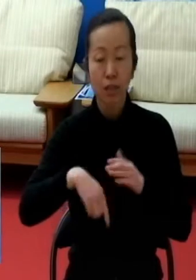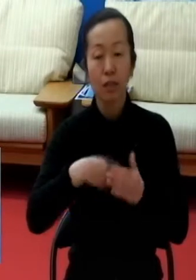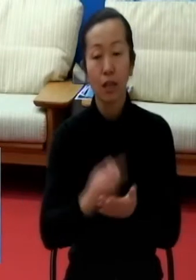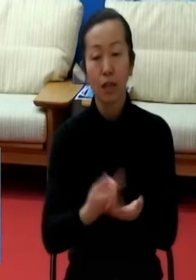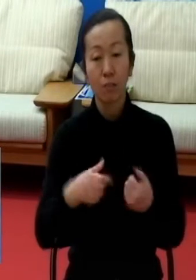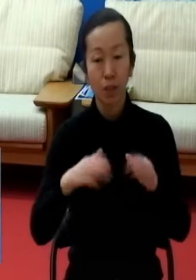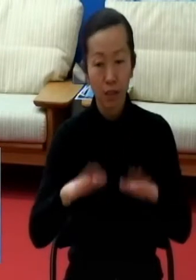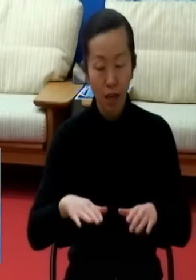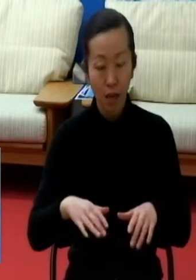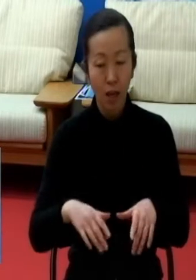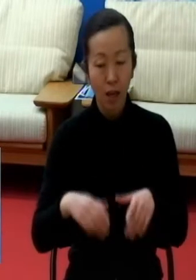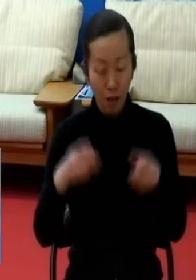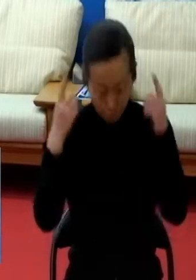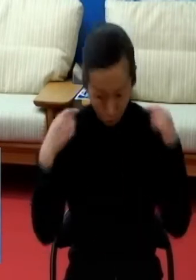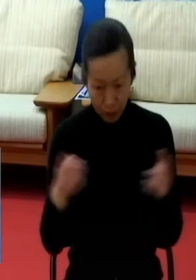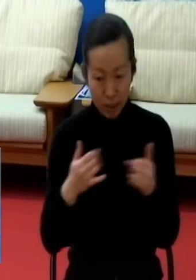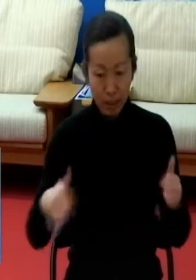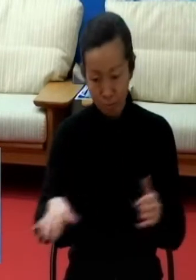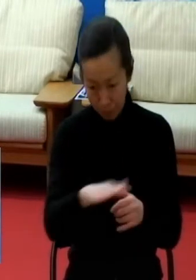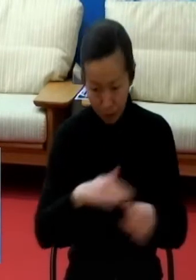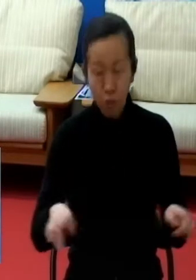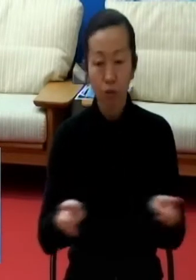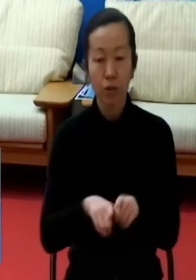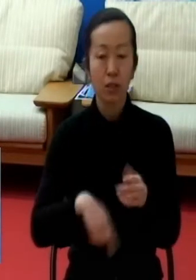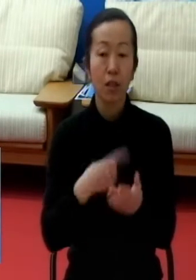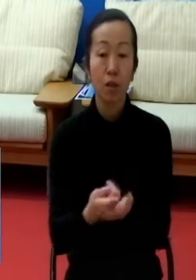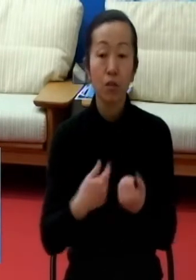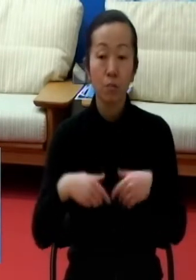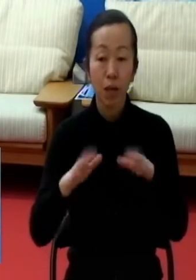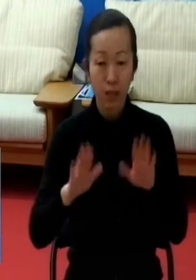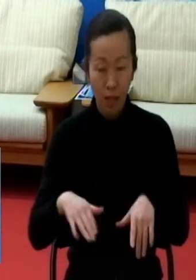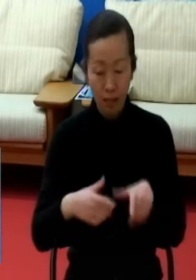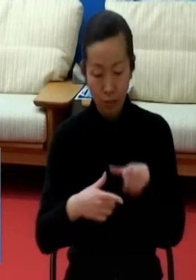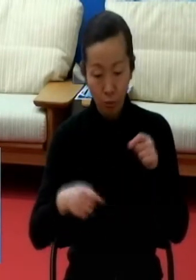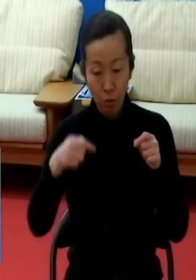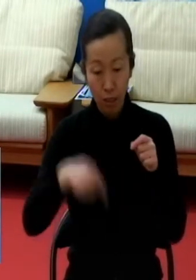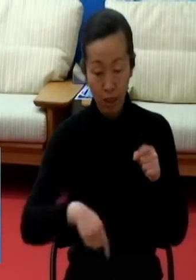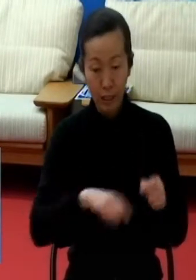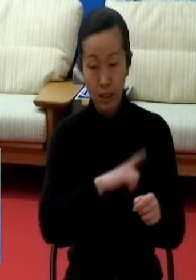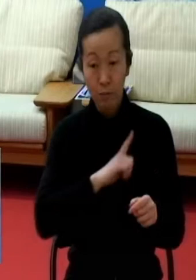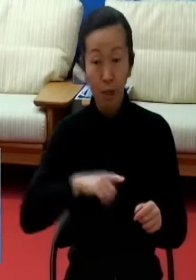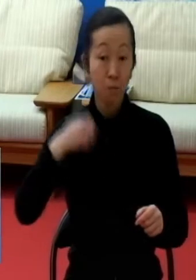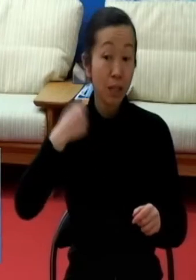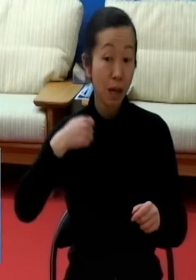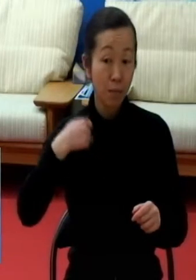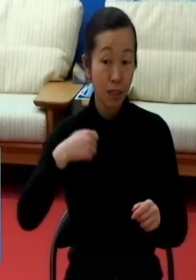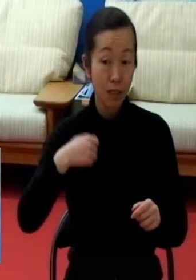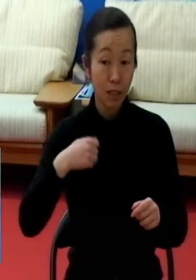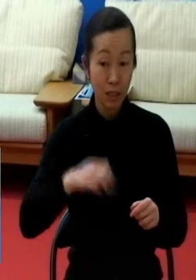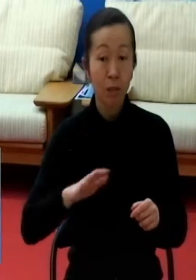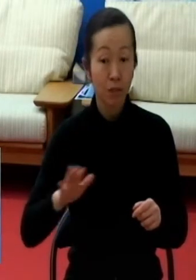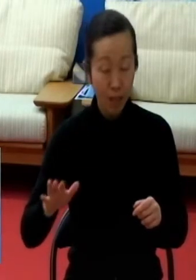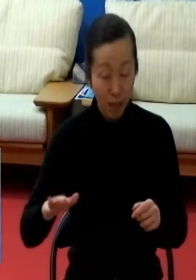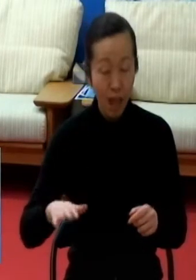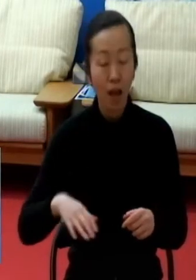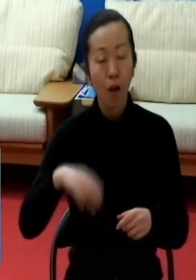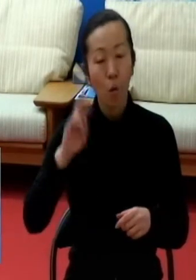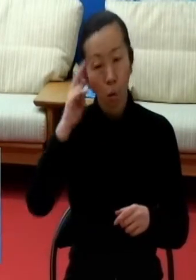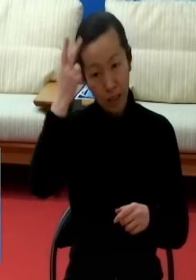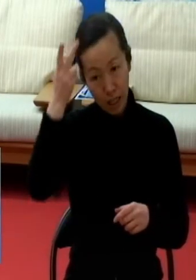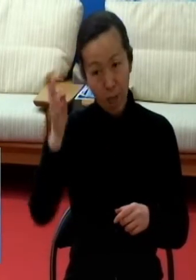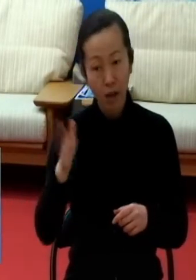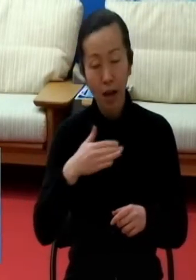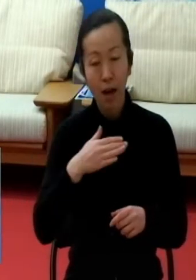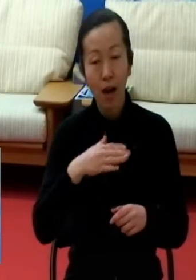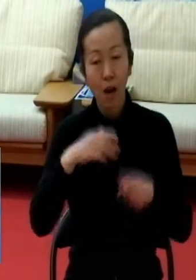日本の中で最高の南の方です。 여러분 그 오키나와에서 홋카이도 이러면은 일본 전체를 얘기하는 거죠. 沖縄から北海道まで